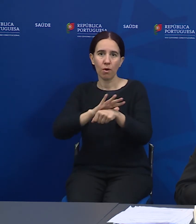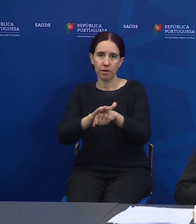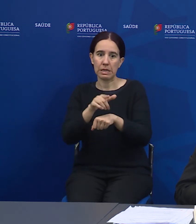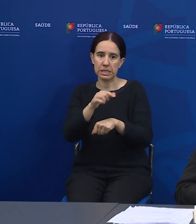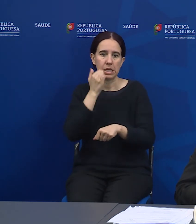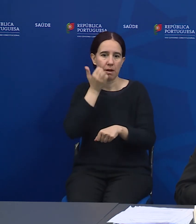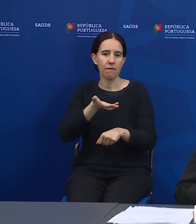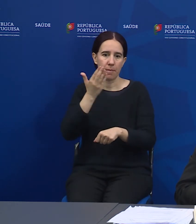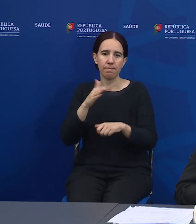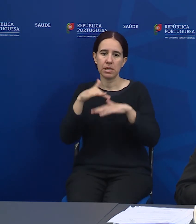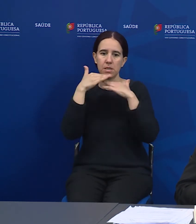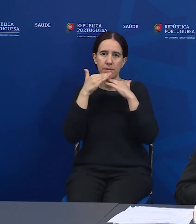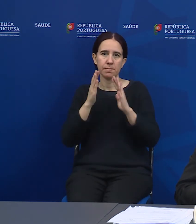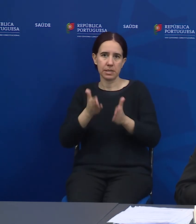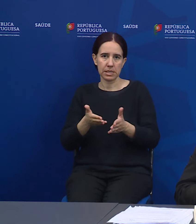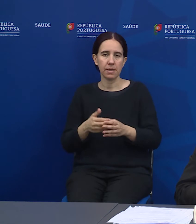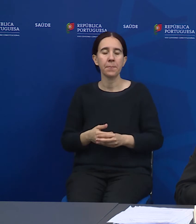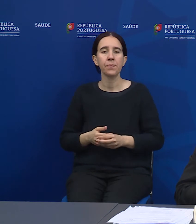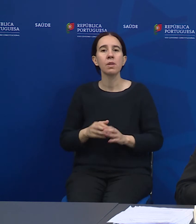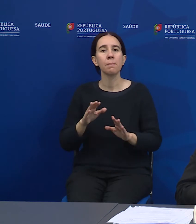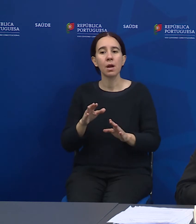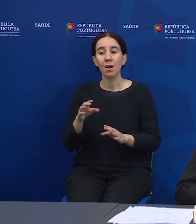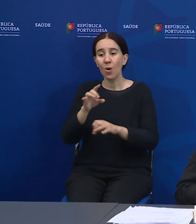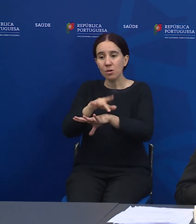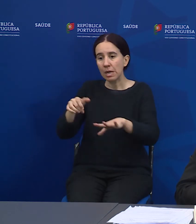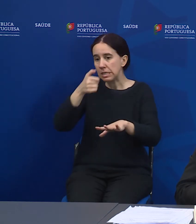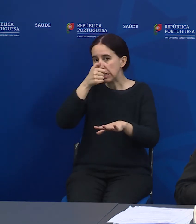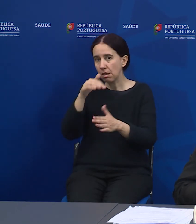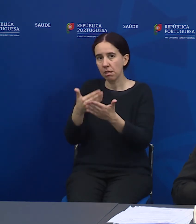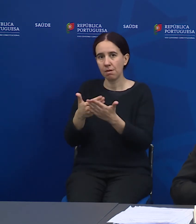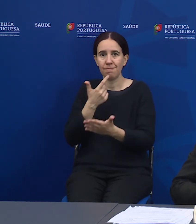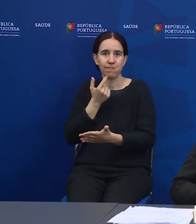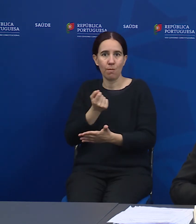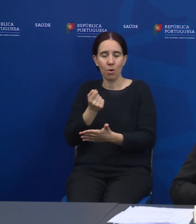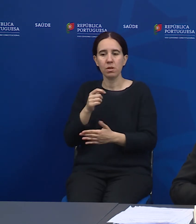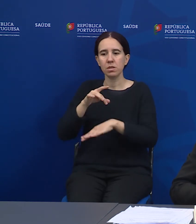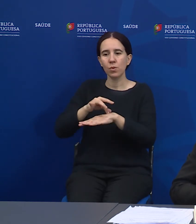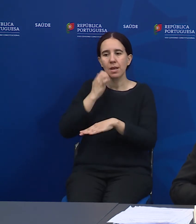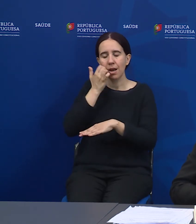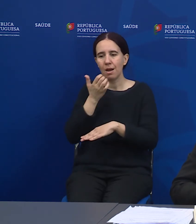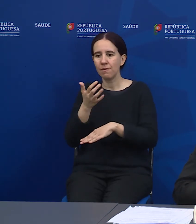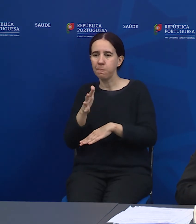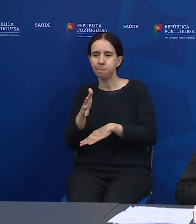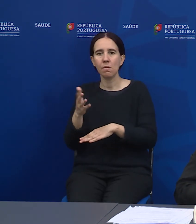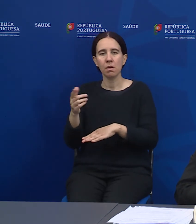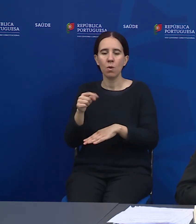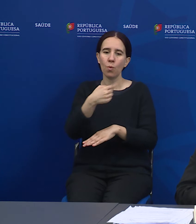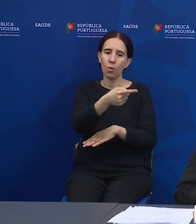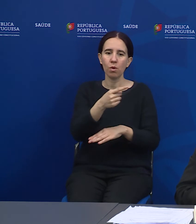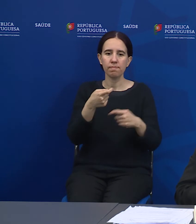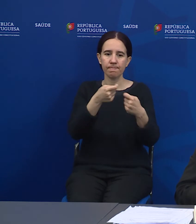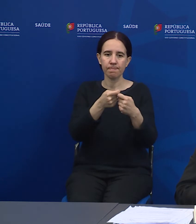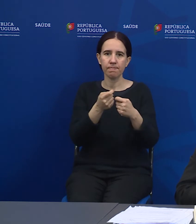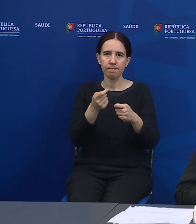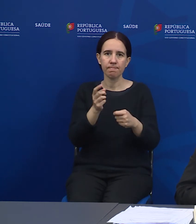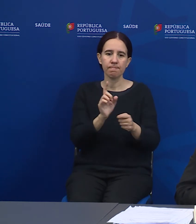mais graves e que necessita de internamento o que não podemos é preencher os hospitais com doentes menos graves que podem estar no outro tipo